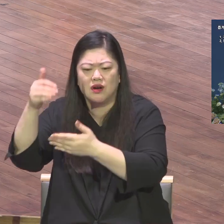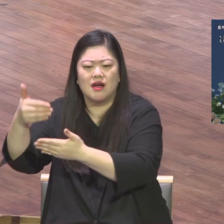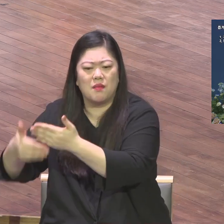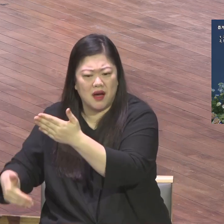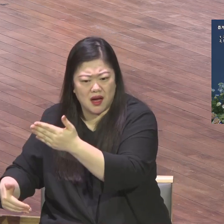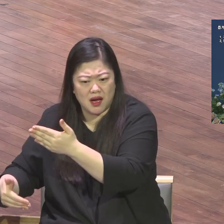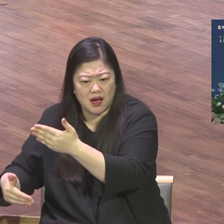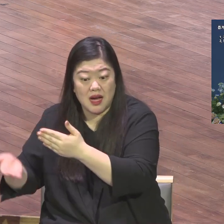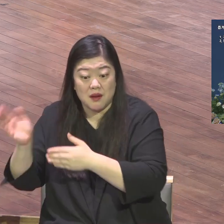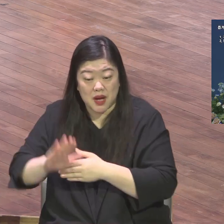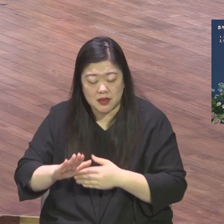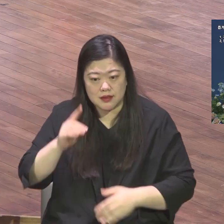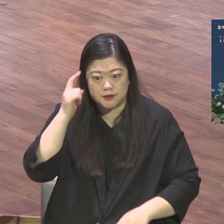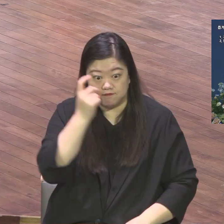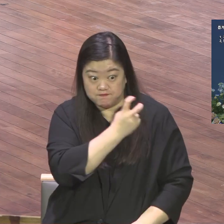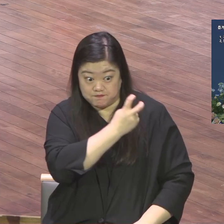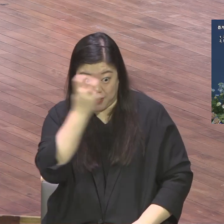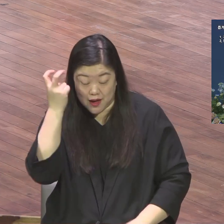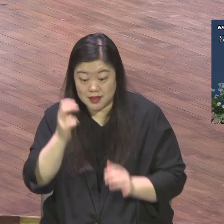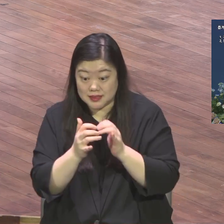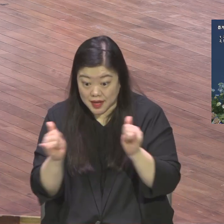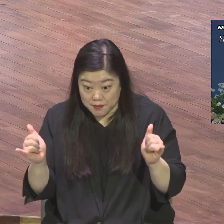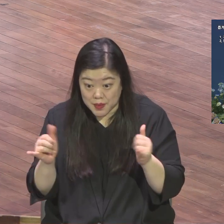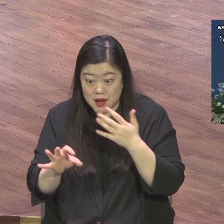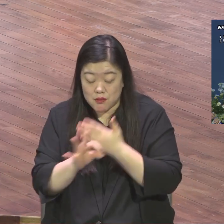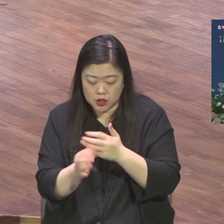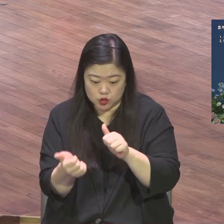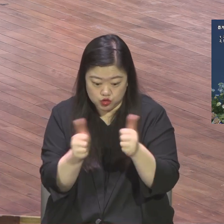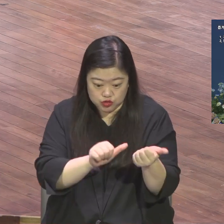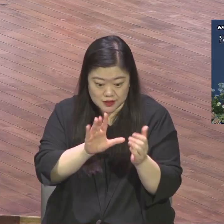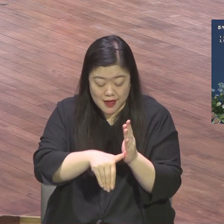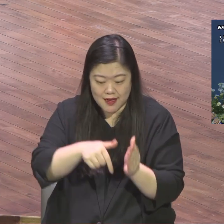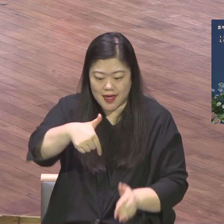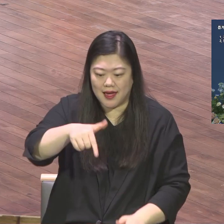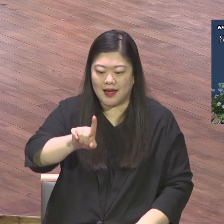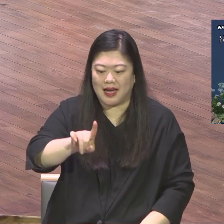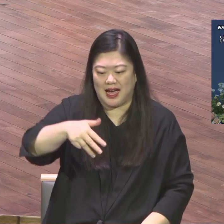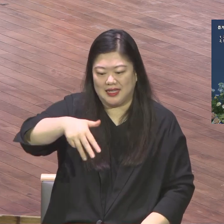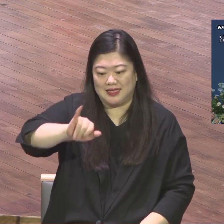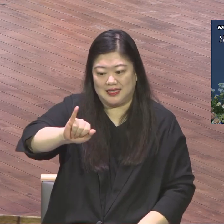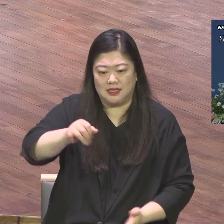주여. 참다운 이 가치, 영원한 가치를 남기는 삶이 뭐냐?